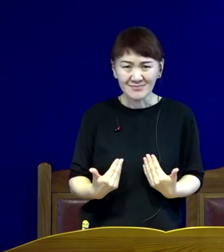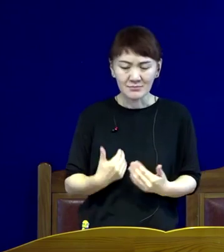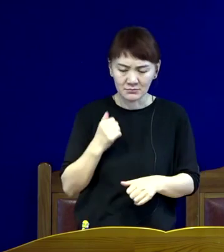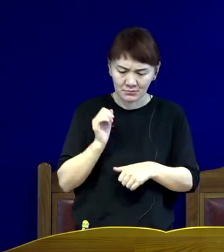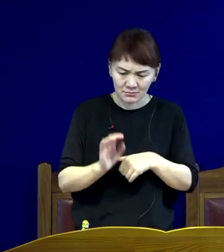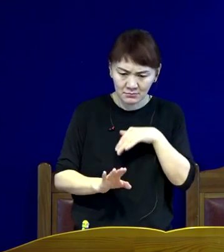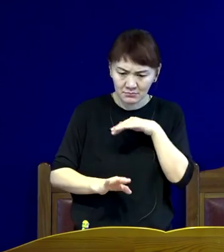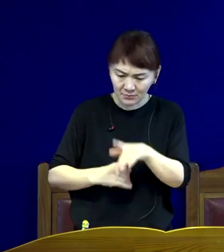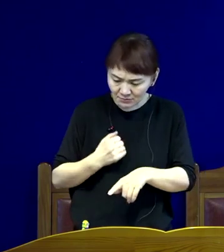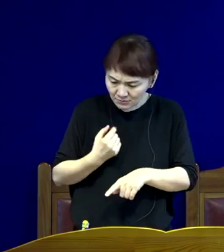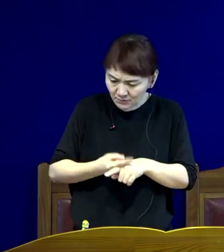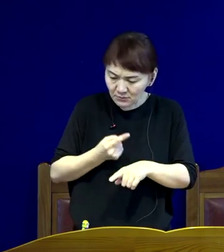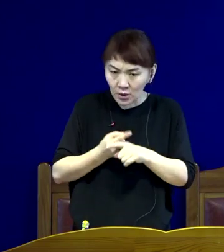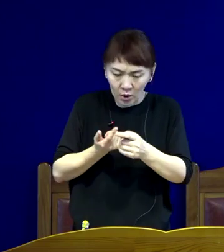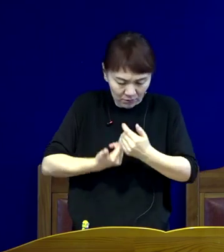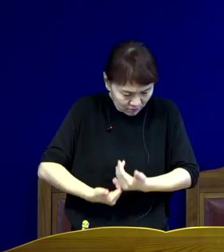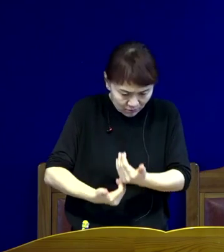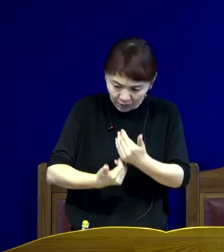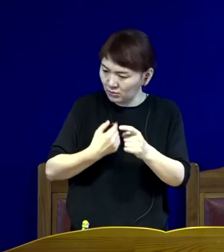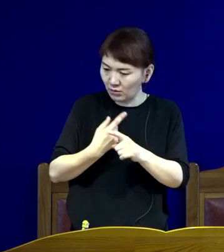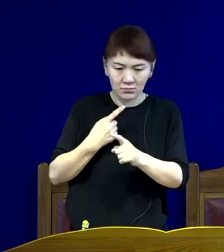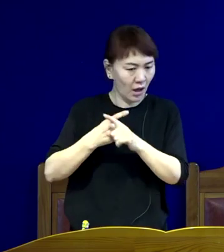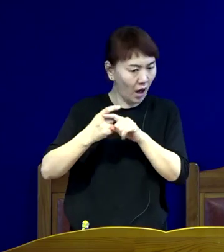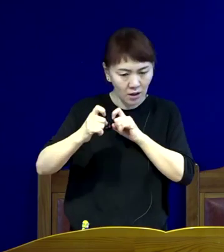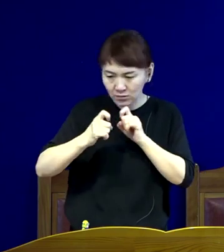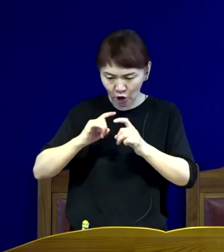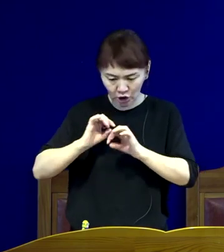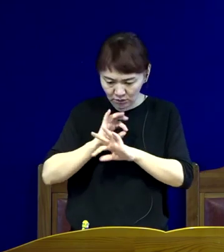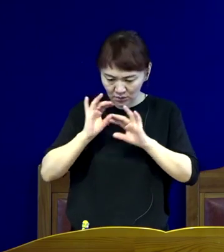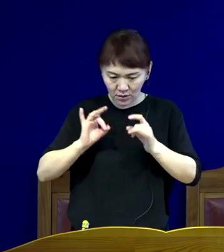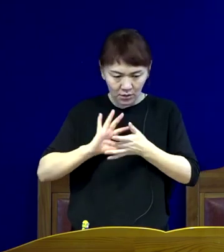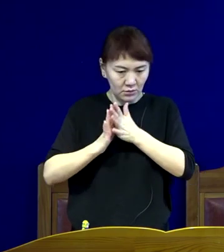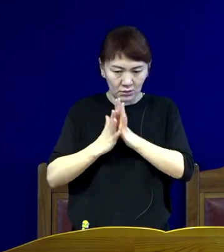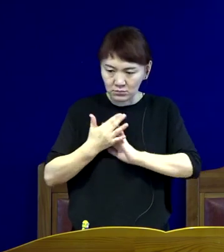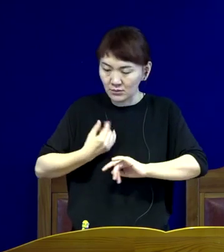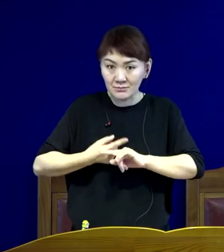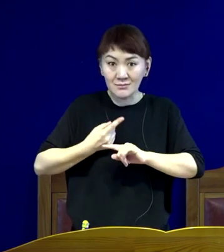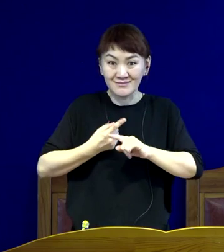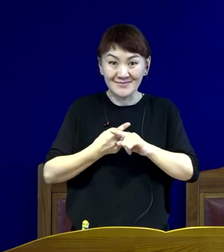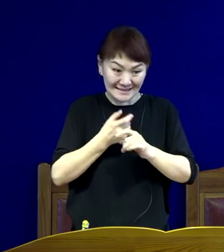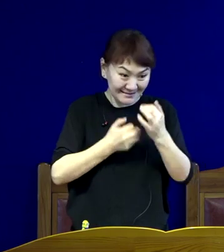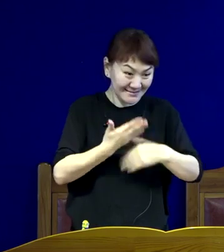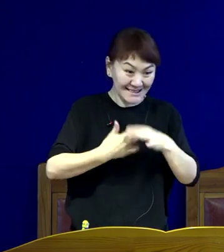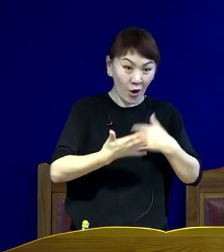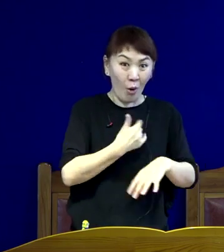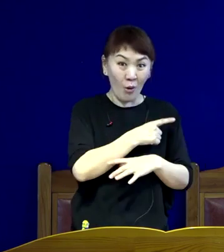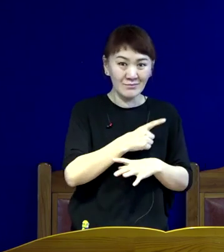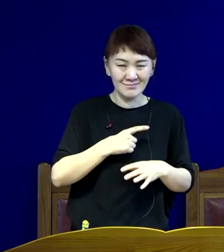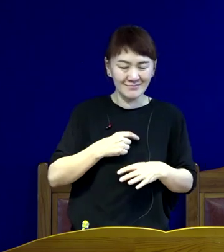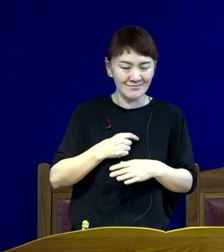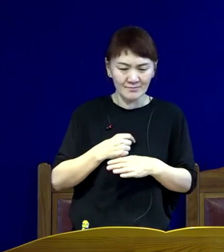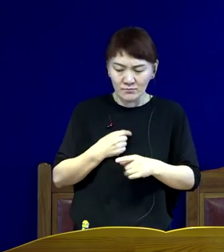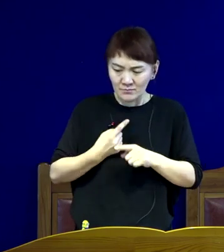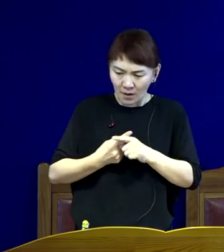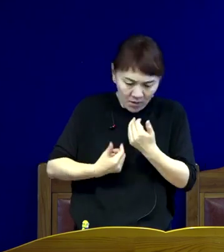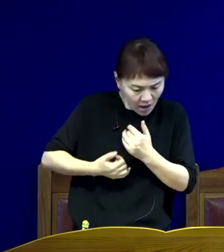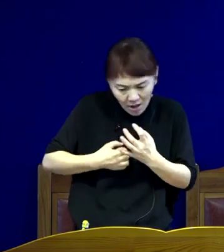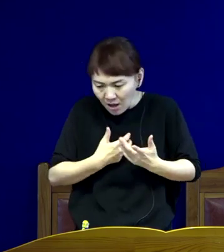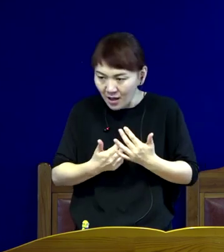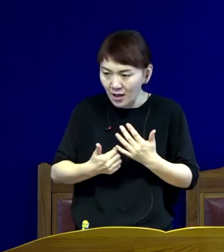хүүхдтэй болно, нөхцөл байдал өөрчлөгдөн ингэх тусам саяны өгнүүдийг хэлэх цаг хугацаа